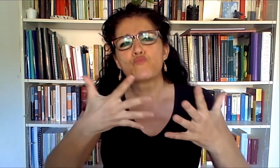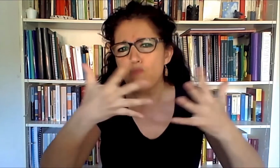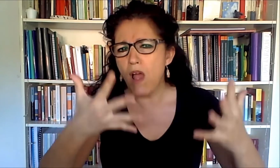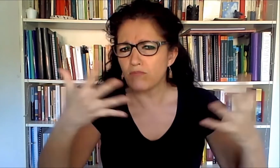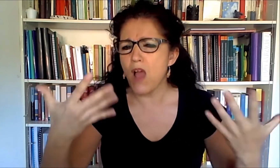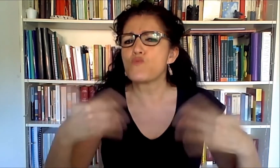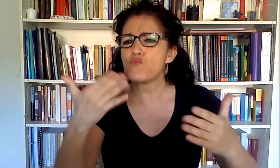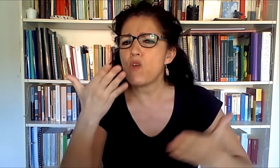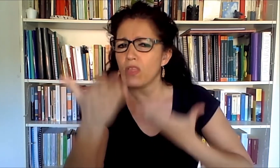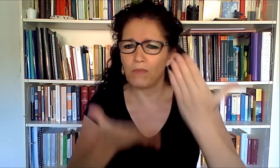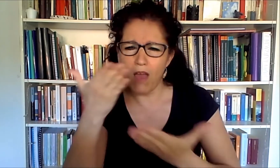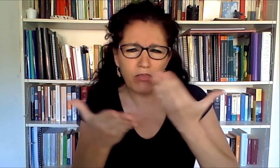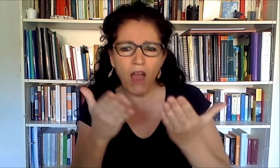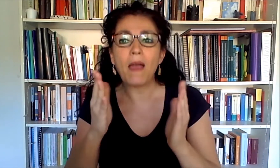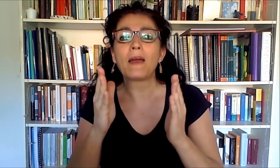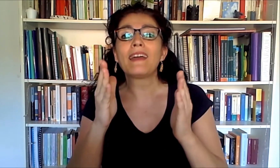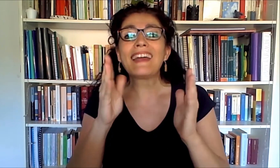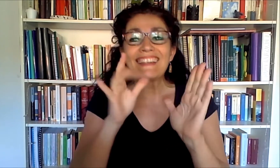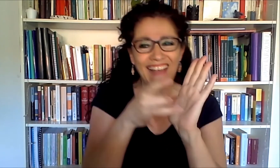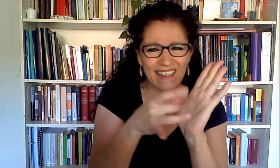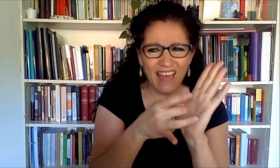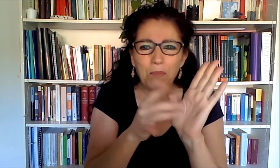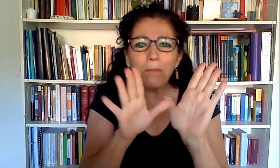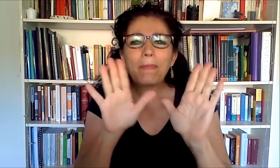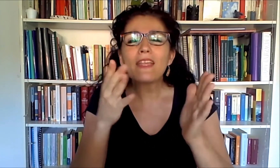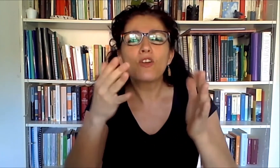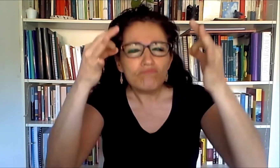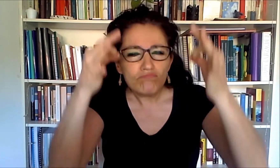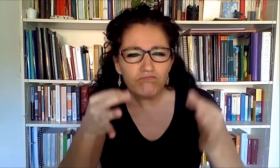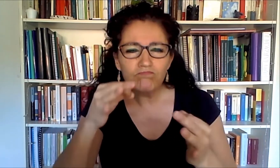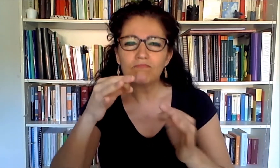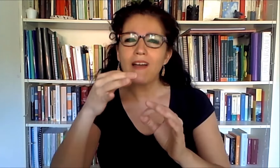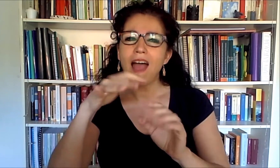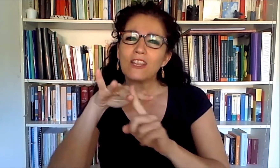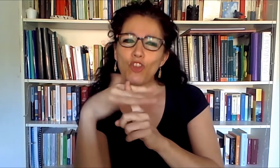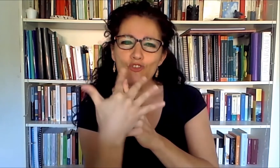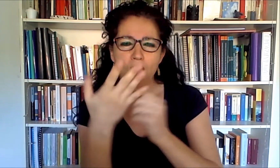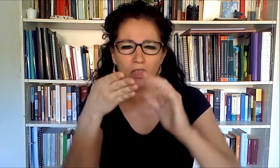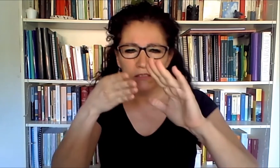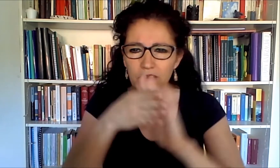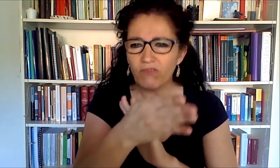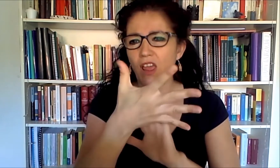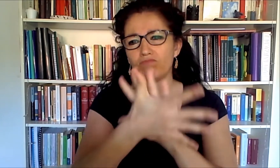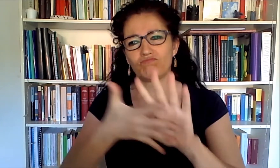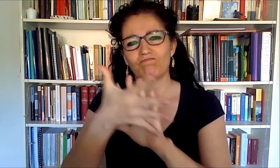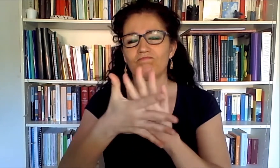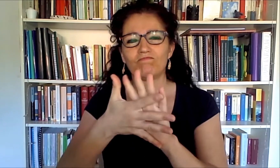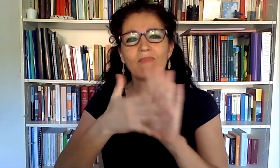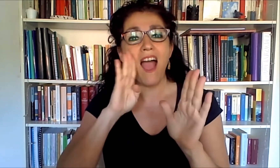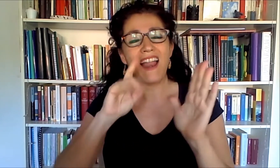aún estamos lejos de ofrecer un entorno accesible en lengua de signos tal y como se contempla en la legislación vigente.